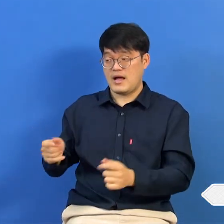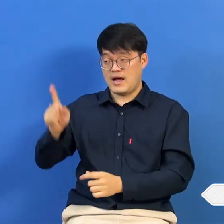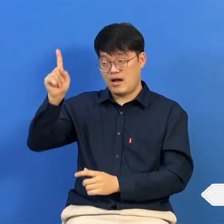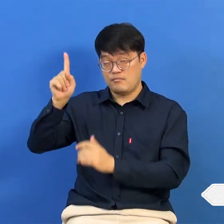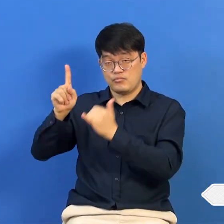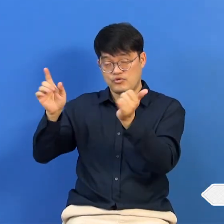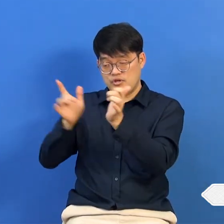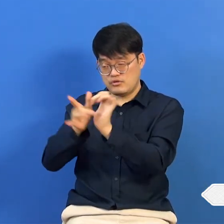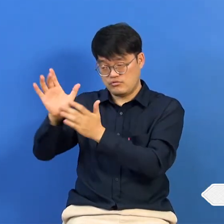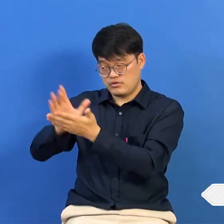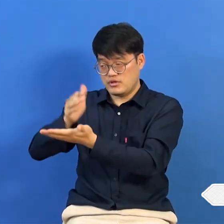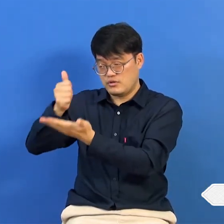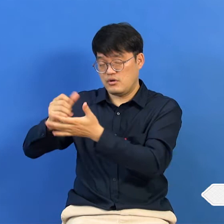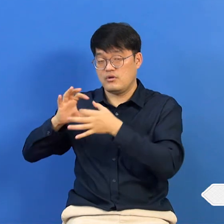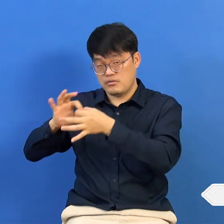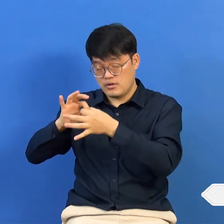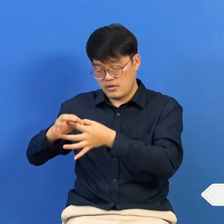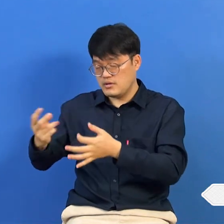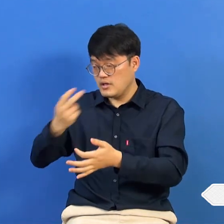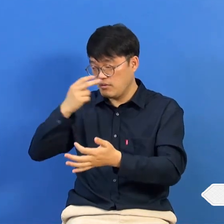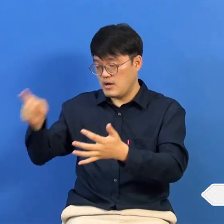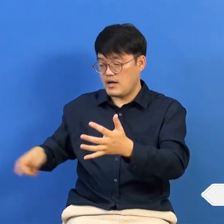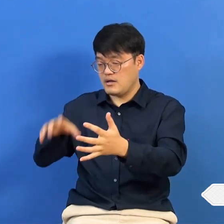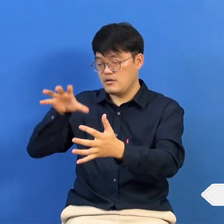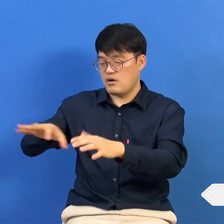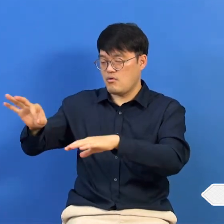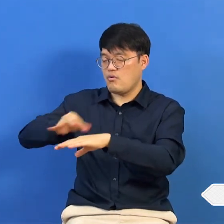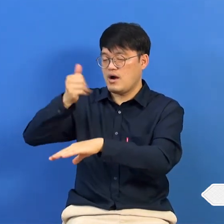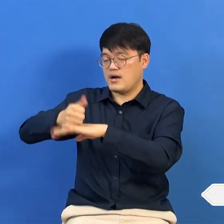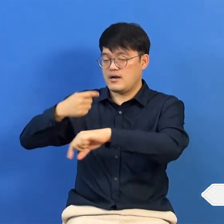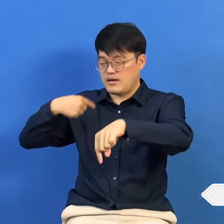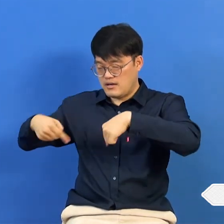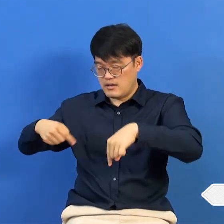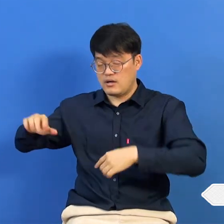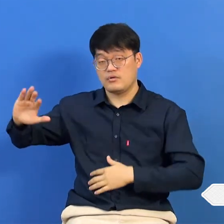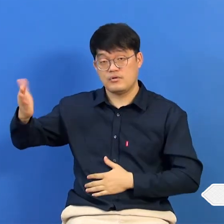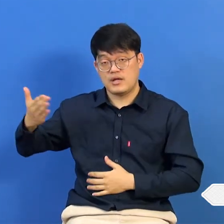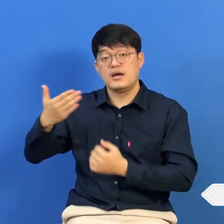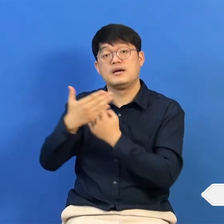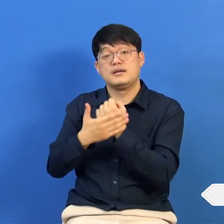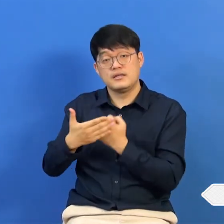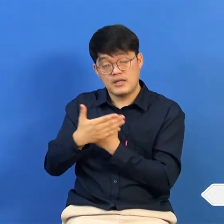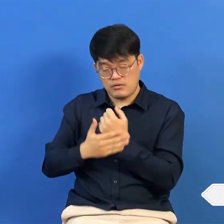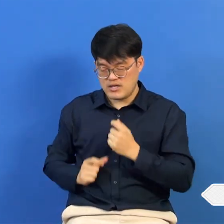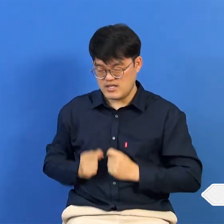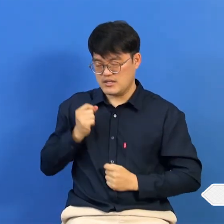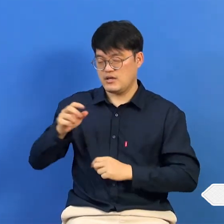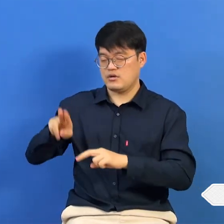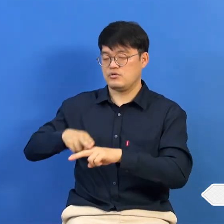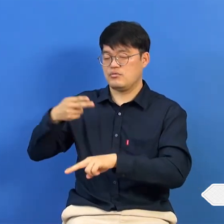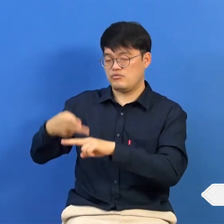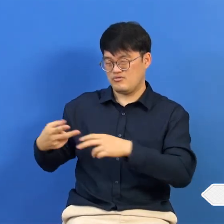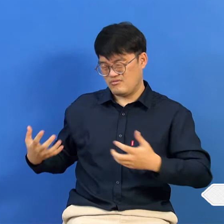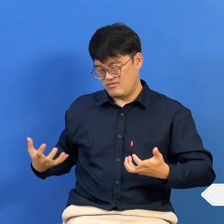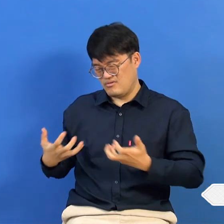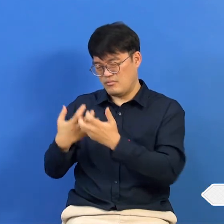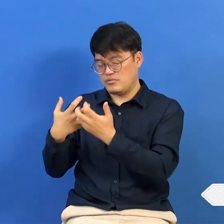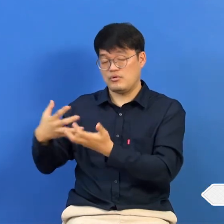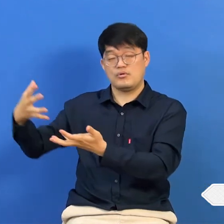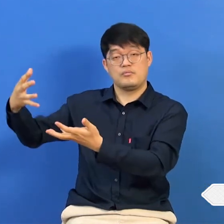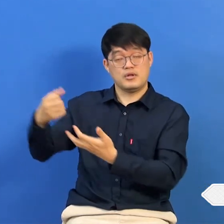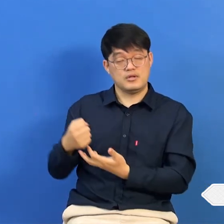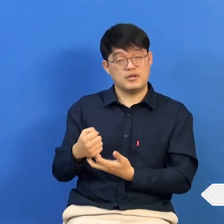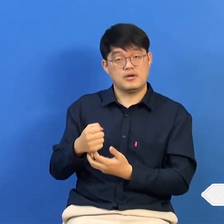생명 안에서 왕노릇하리로다. 은혜와 의의 선물을 넘치게 받는다. 이 넘친다는 말을 여러분 주목하셔야